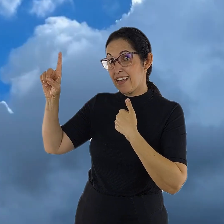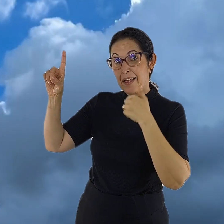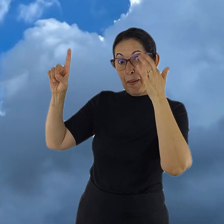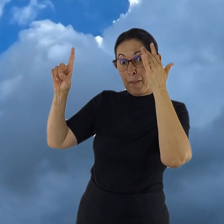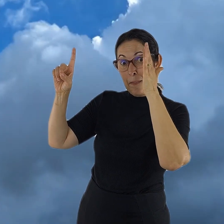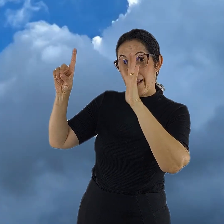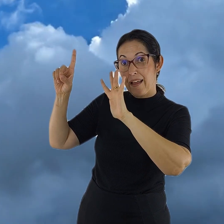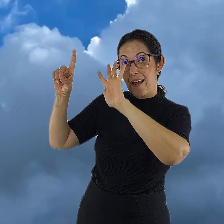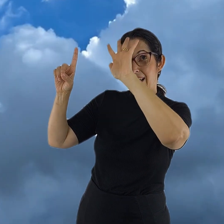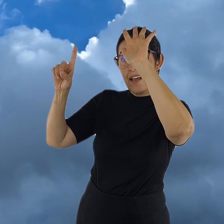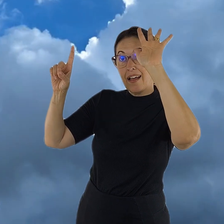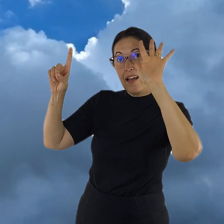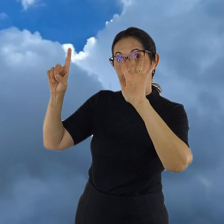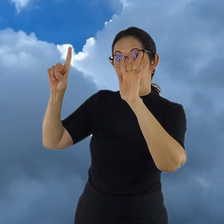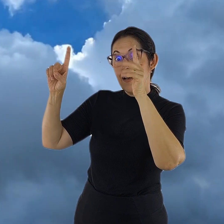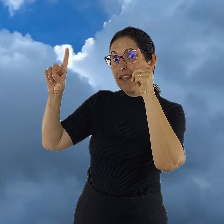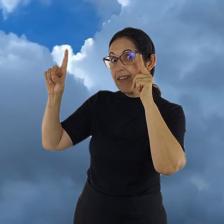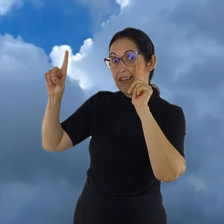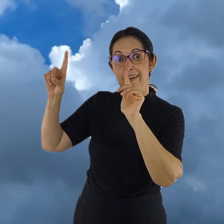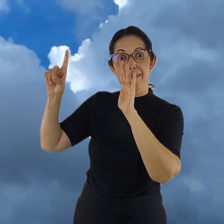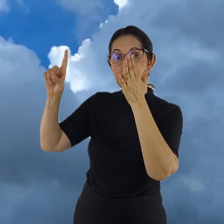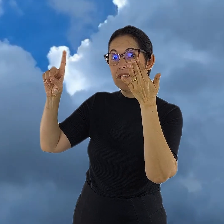além do visível.